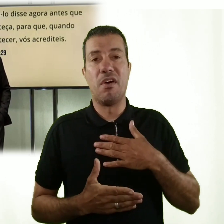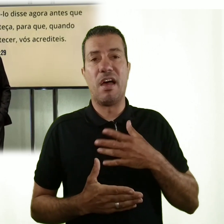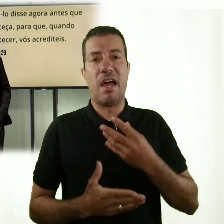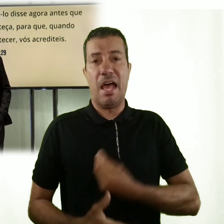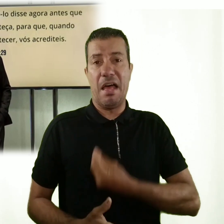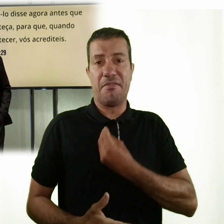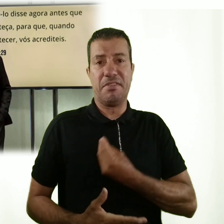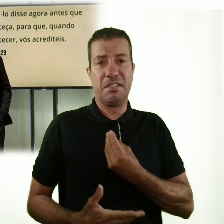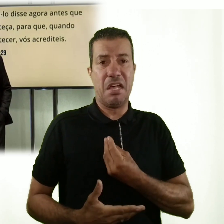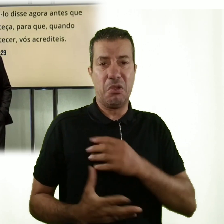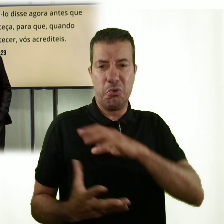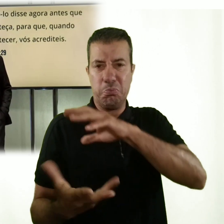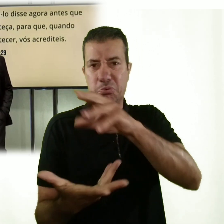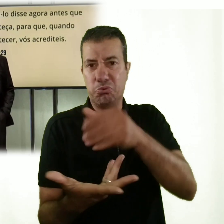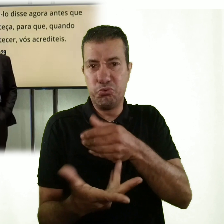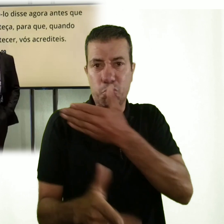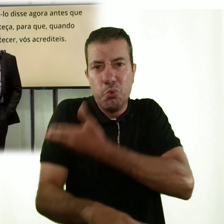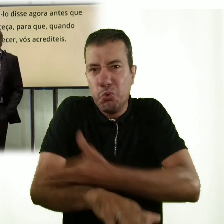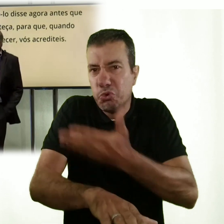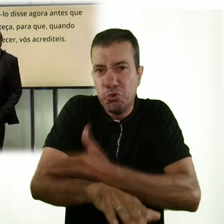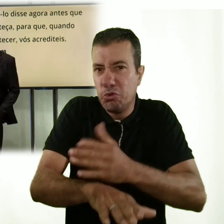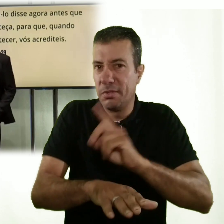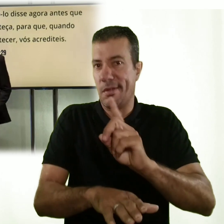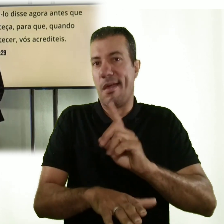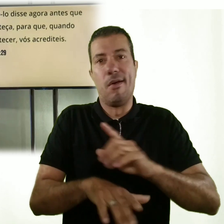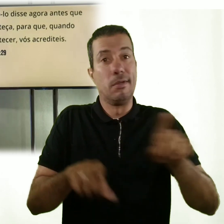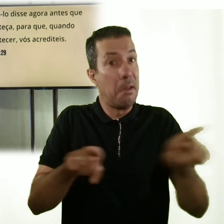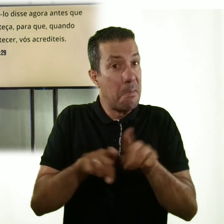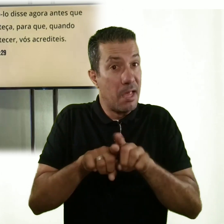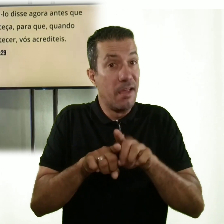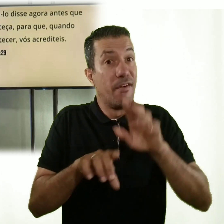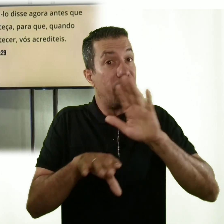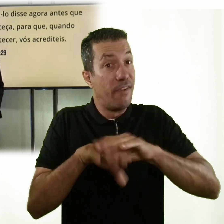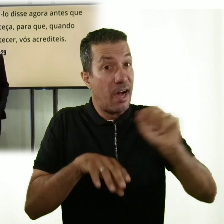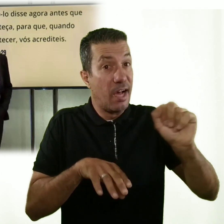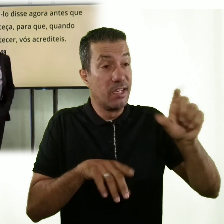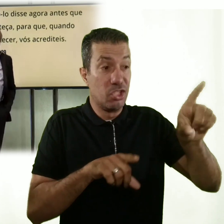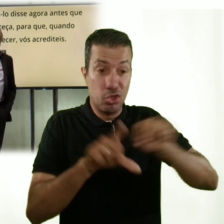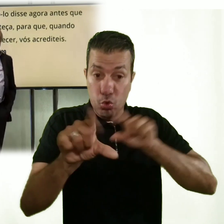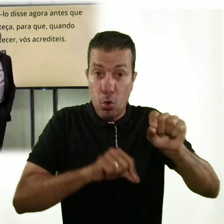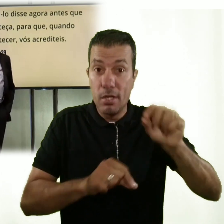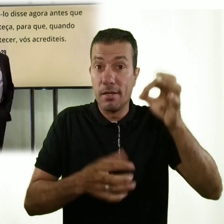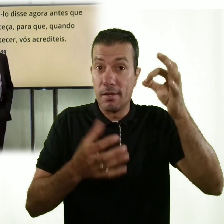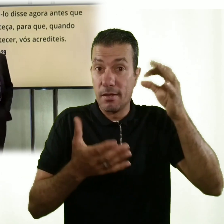levar. Você vai fazer escolhas corretas,